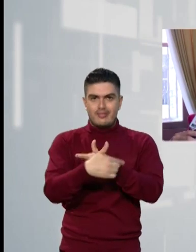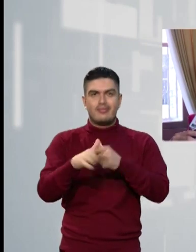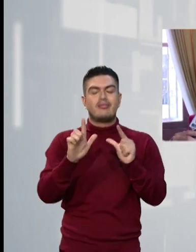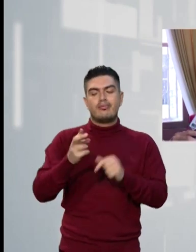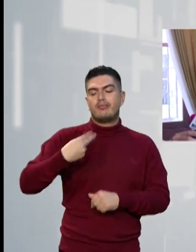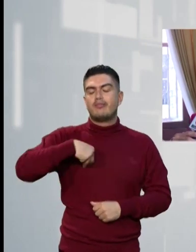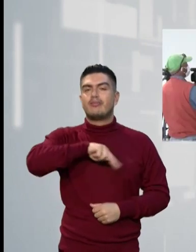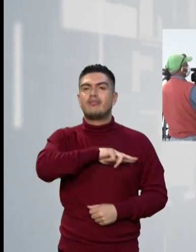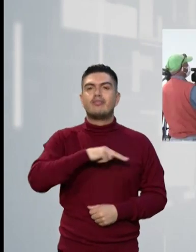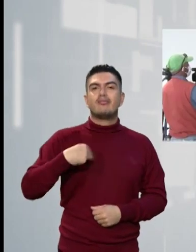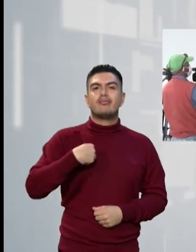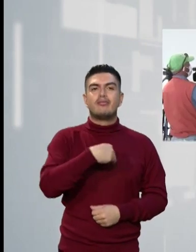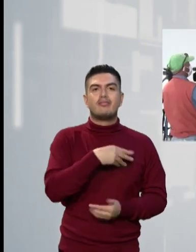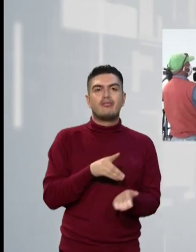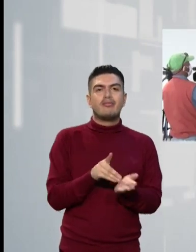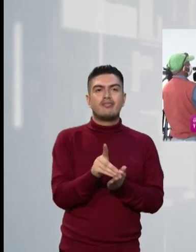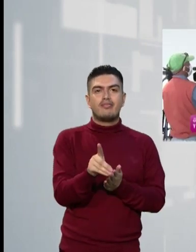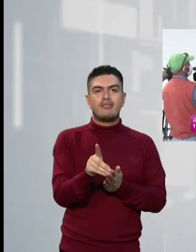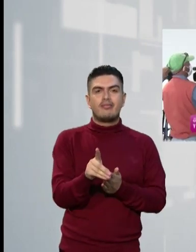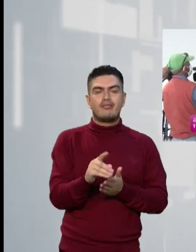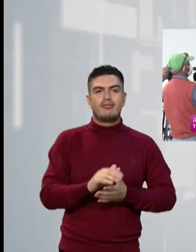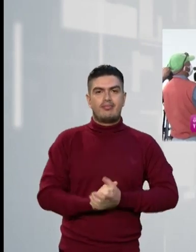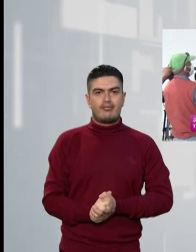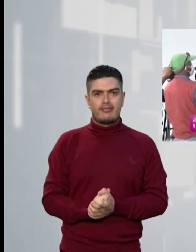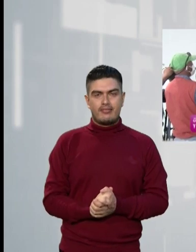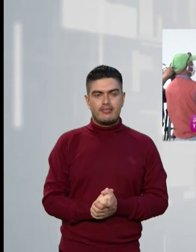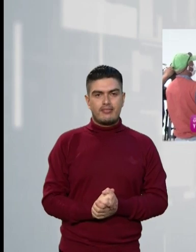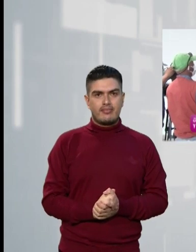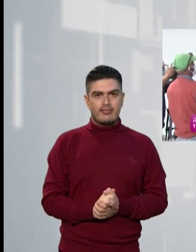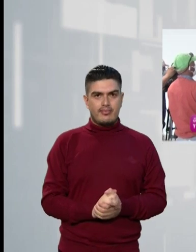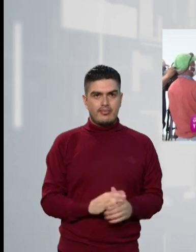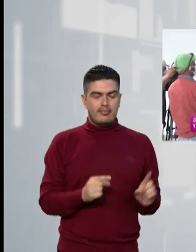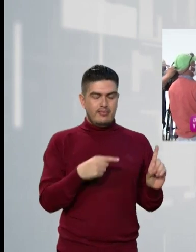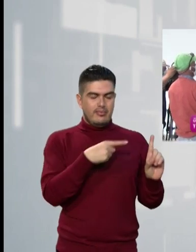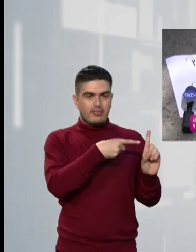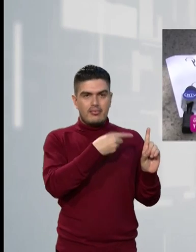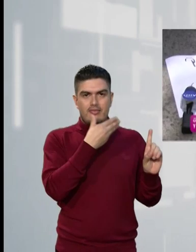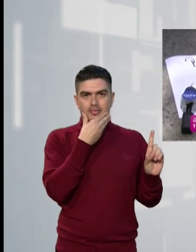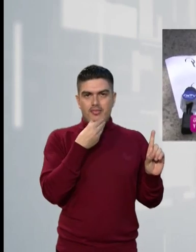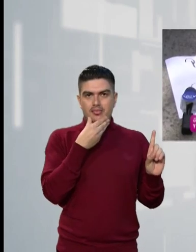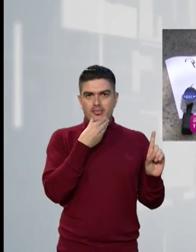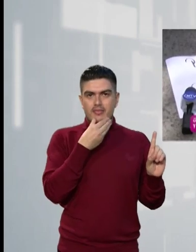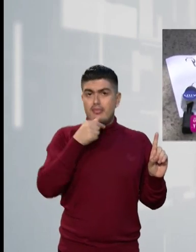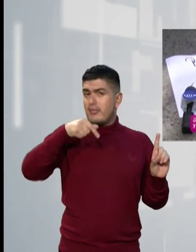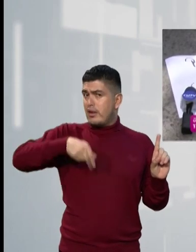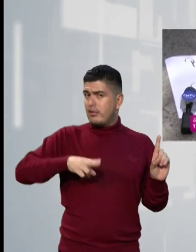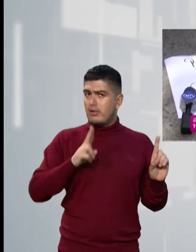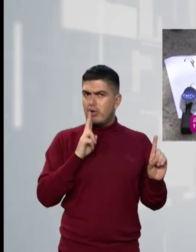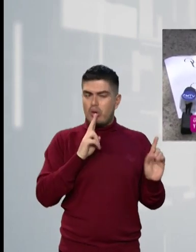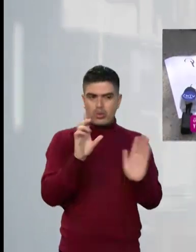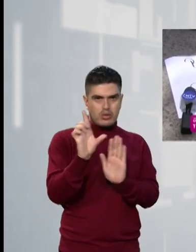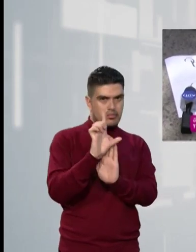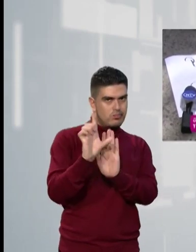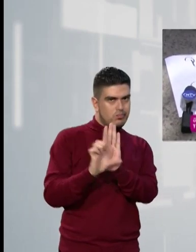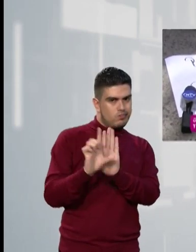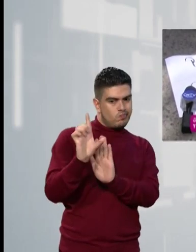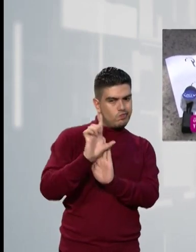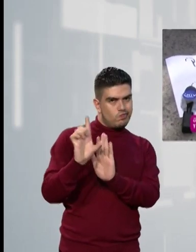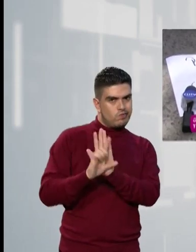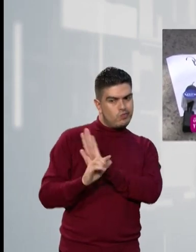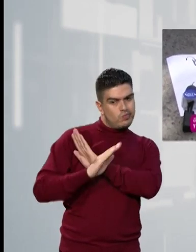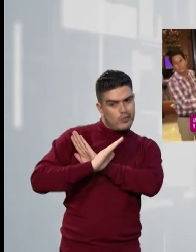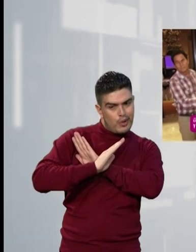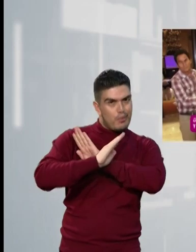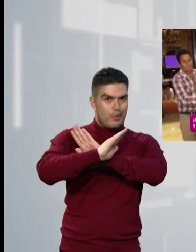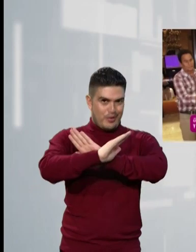de Derechos Humanos el comisionado presidencial Fernando García criticó que en Honduras hay leyes que protegen los derechos de libre